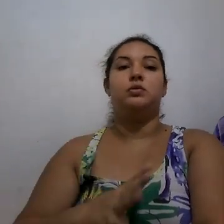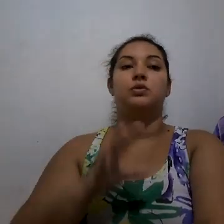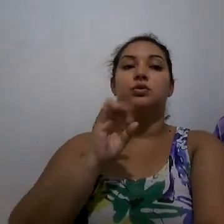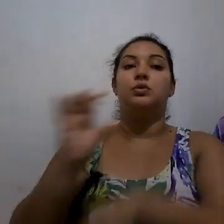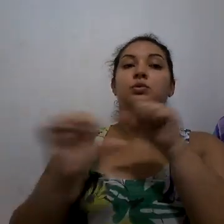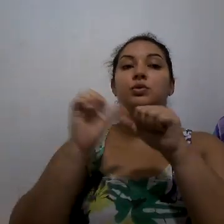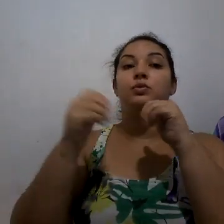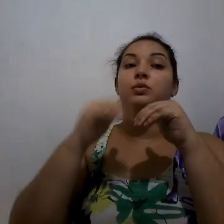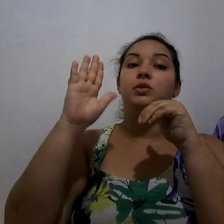for